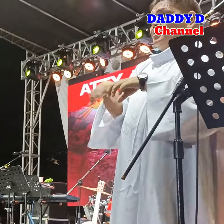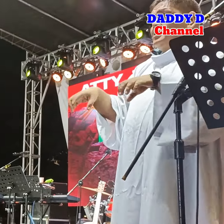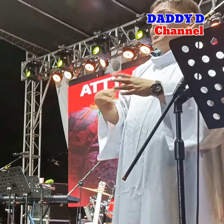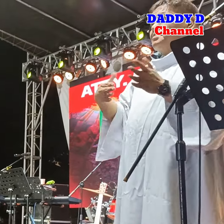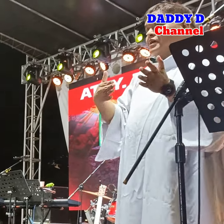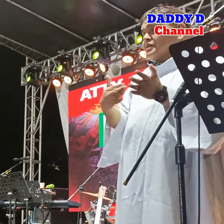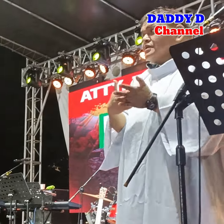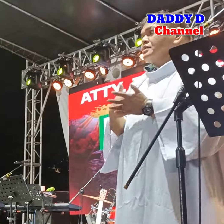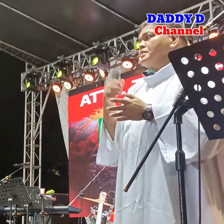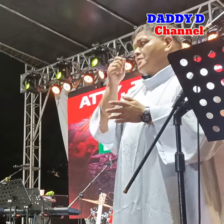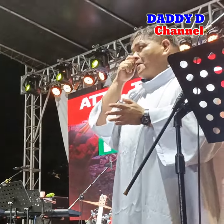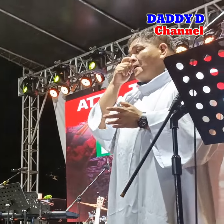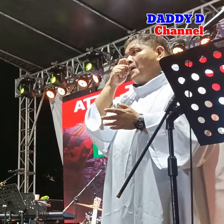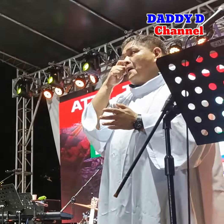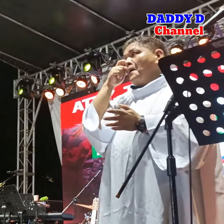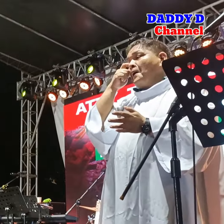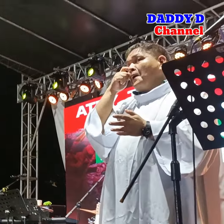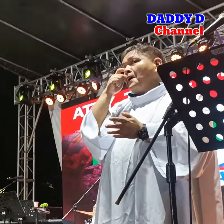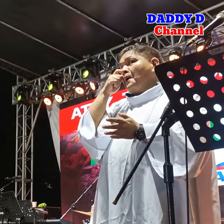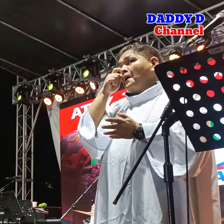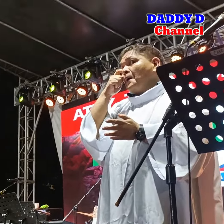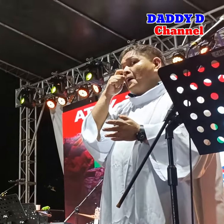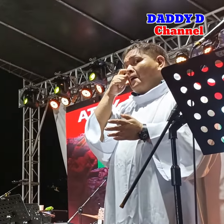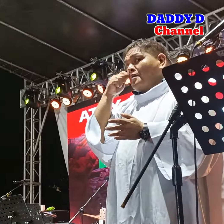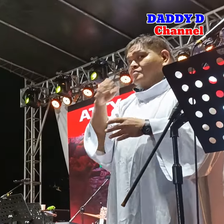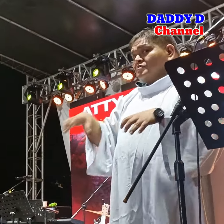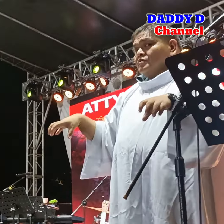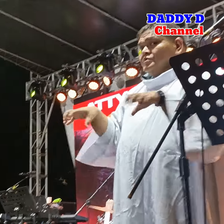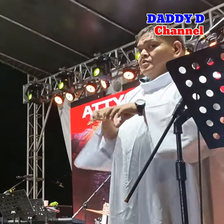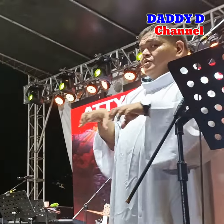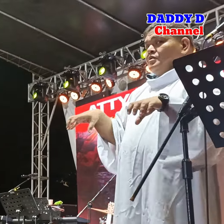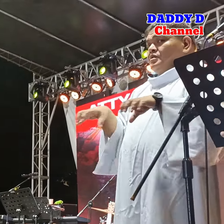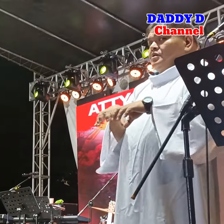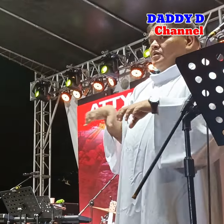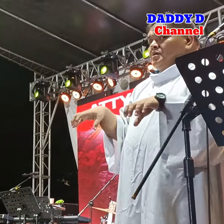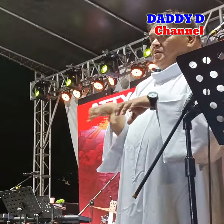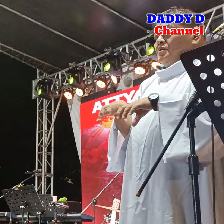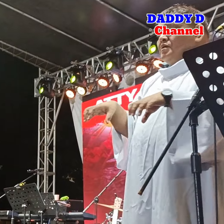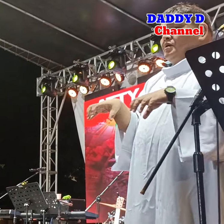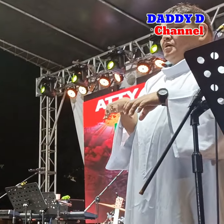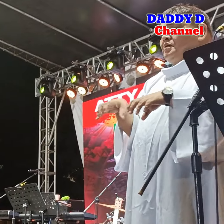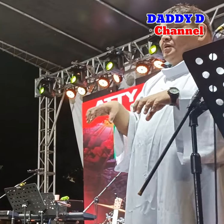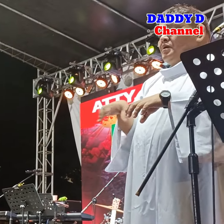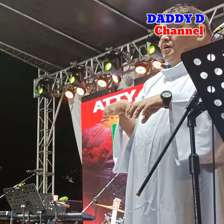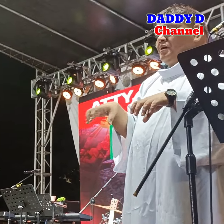naman. Ulit, anong sasabihin natin? Mr. President?